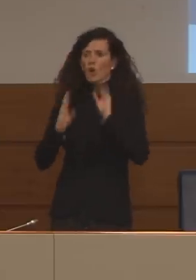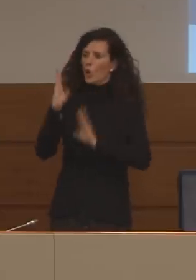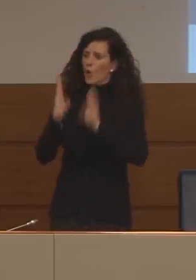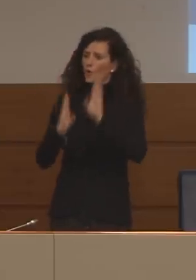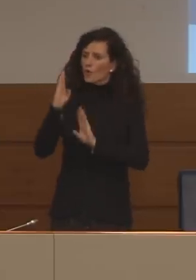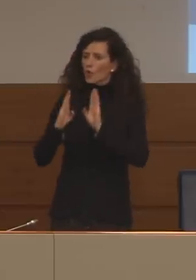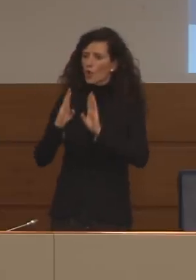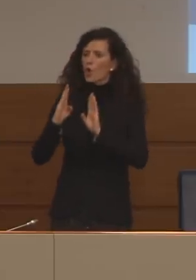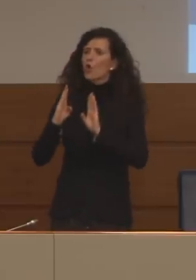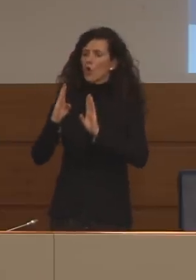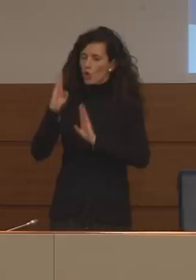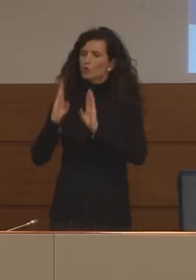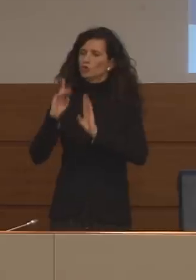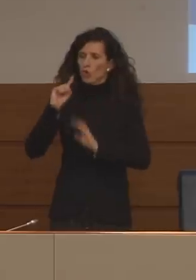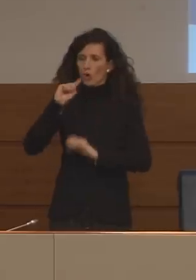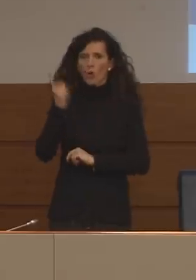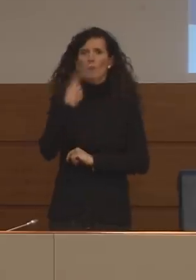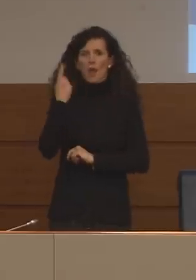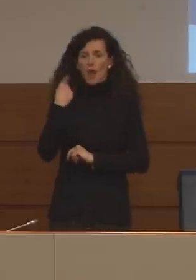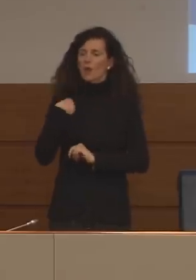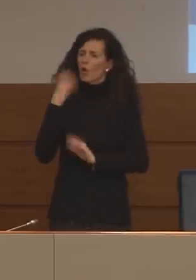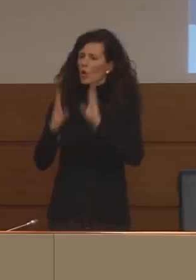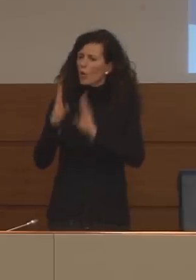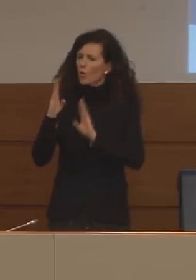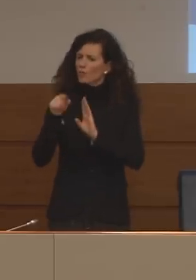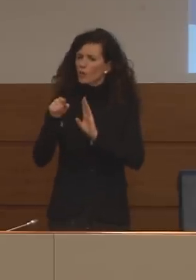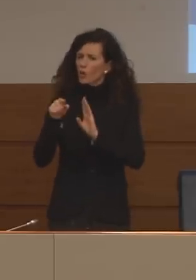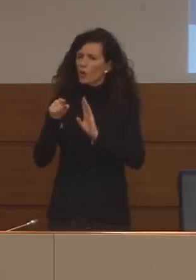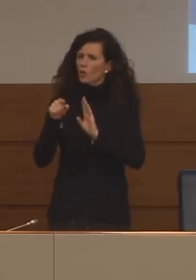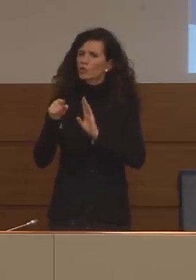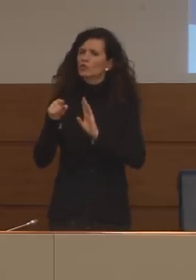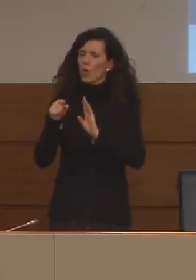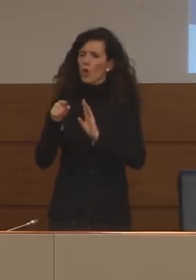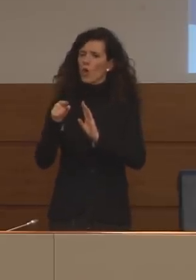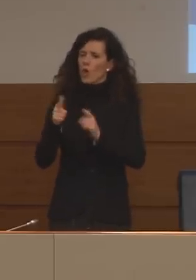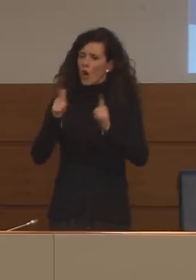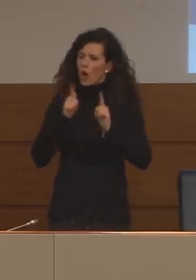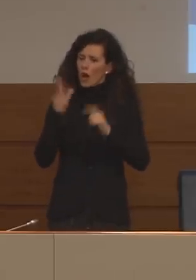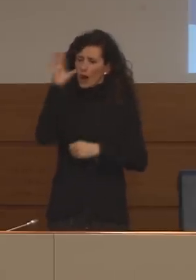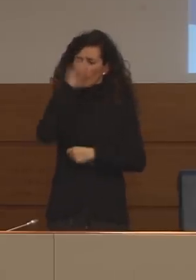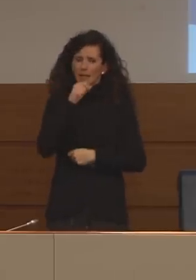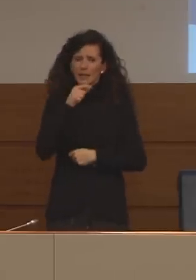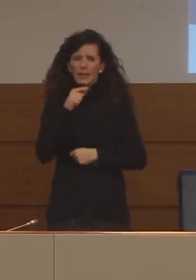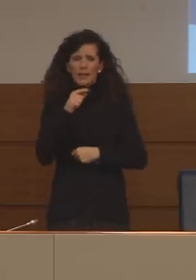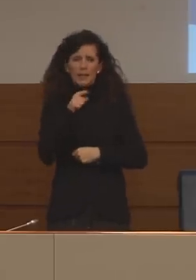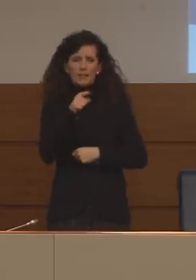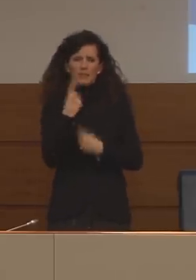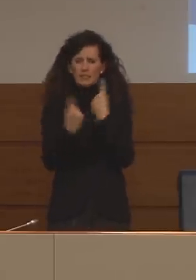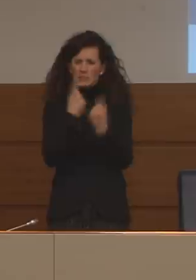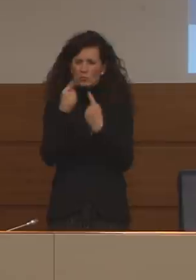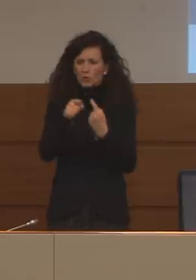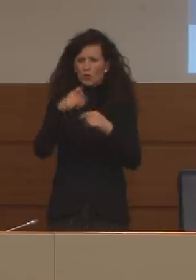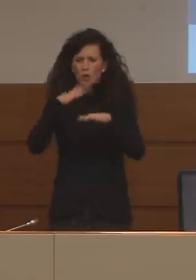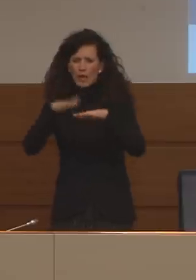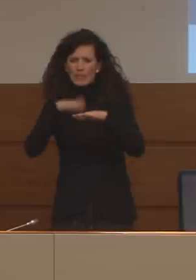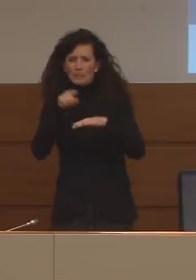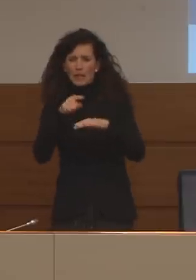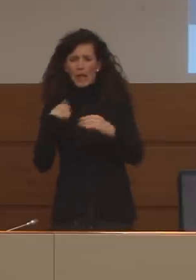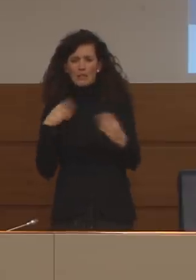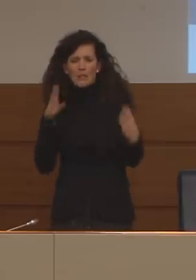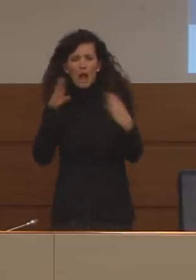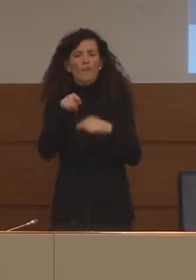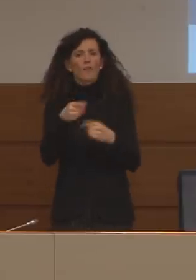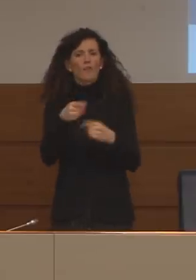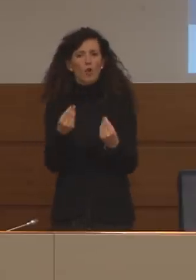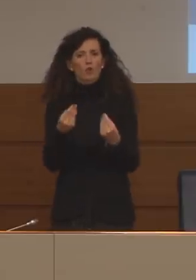rispetto a quali siano le evidenze disponibili quali siano le esperienze e come